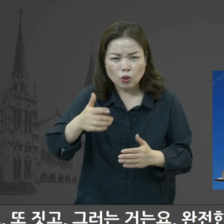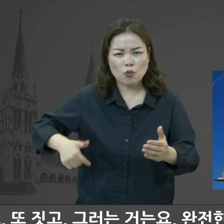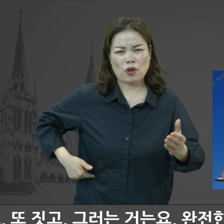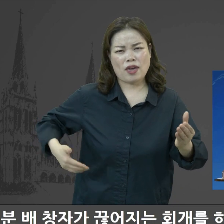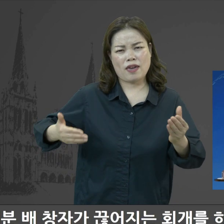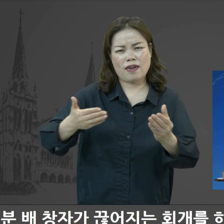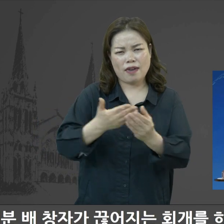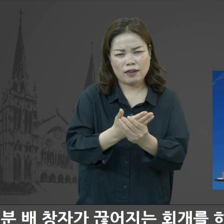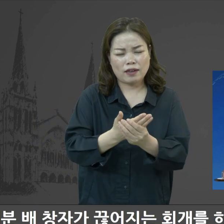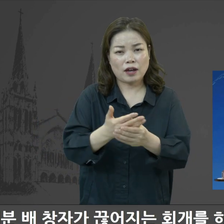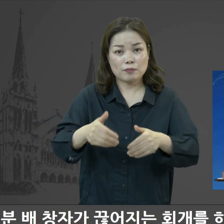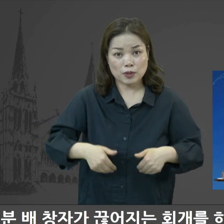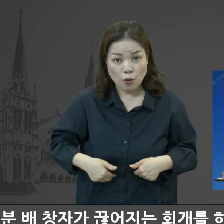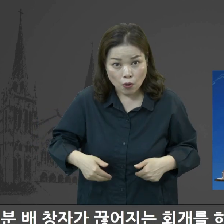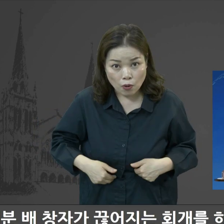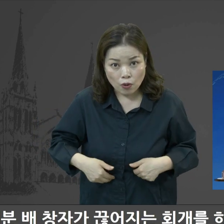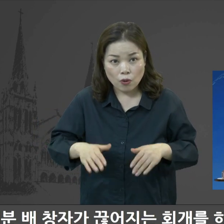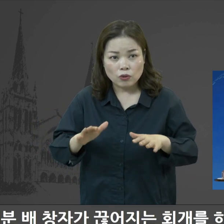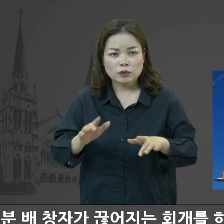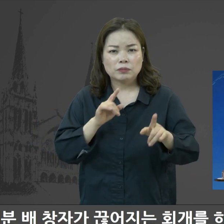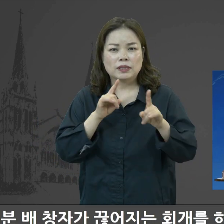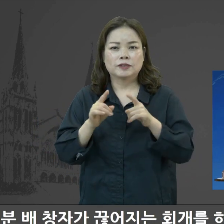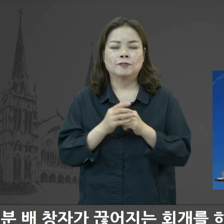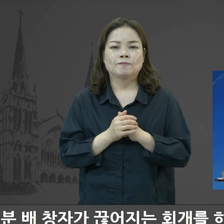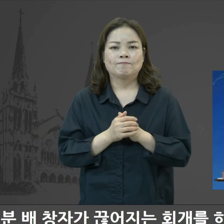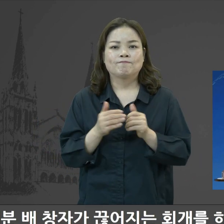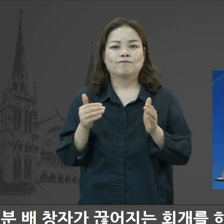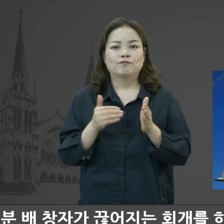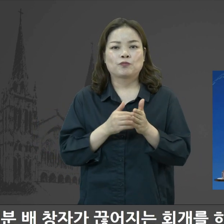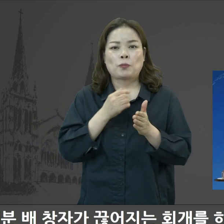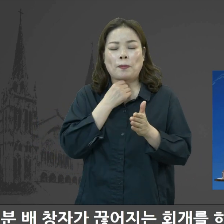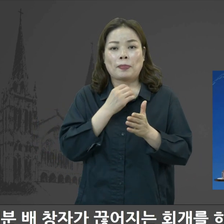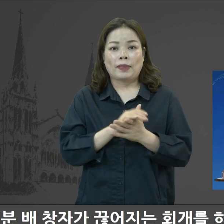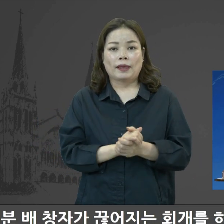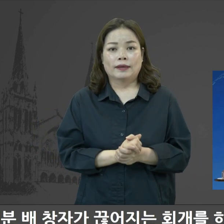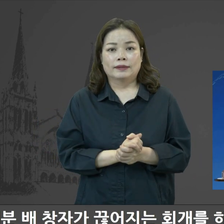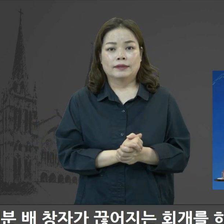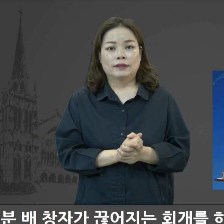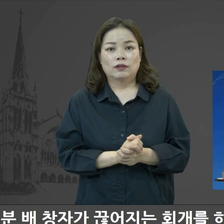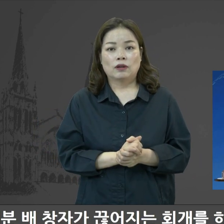해야 되느냐, 제가 이 말씀만 하고 제가 마칠게요.